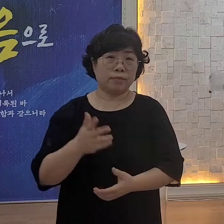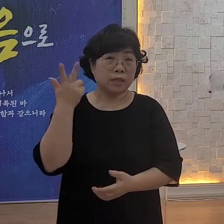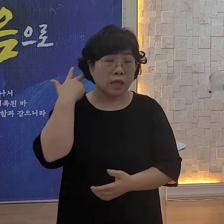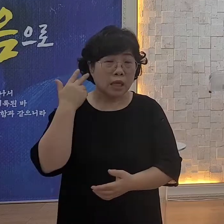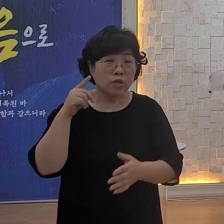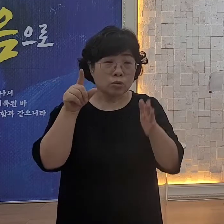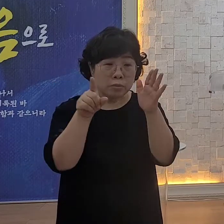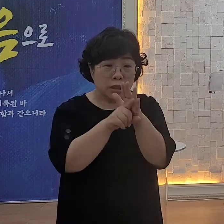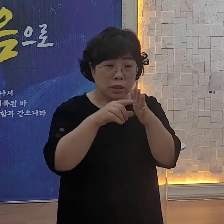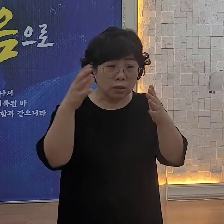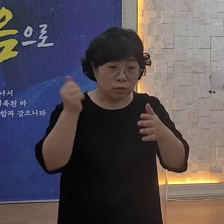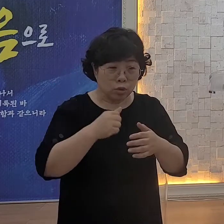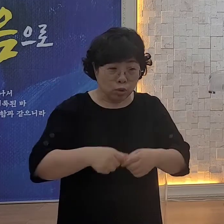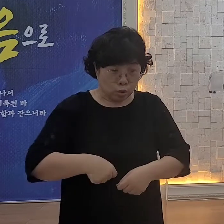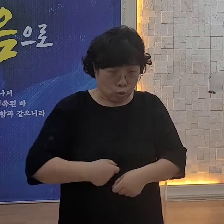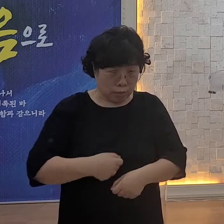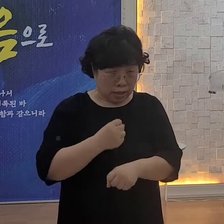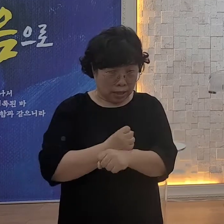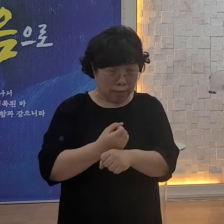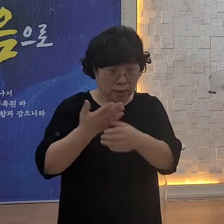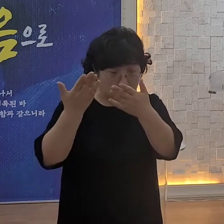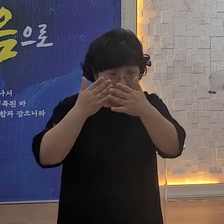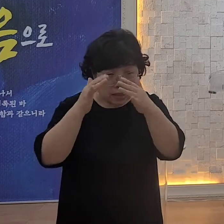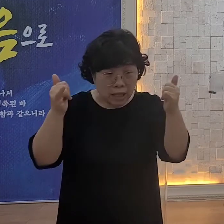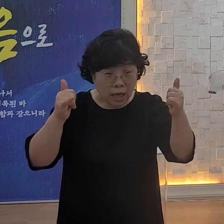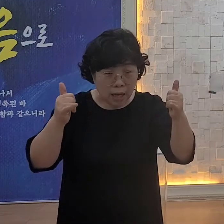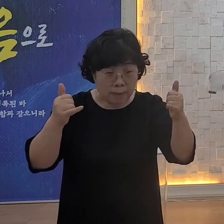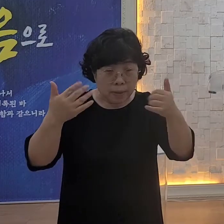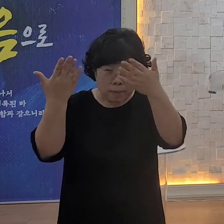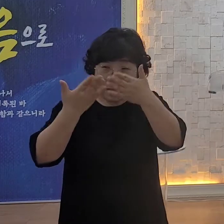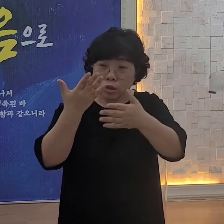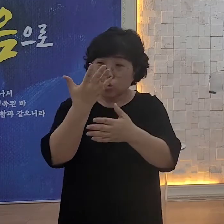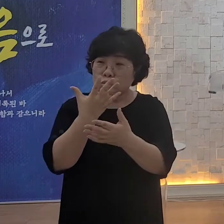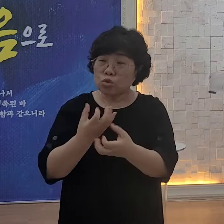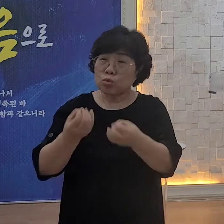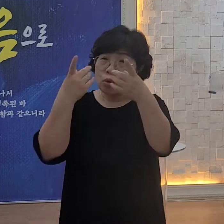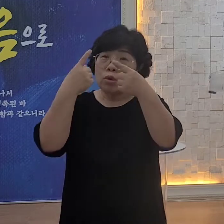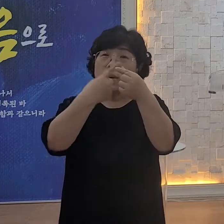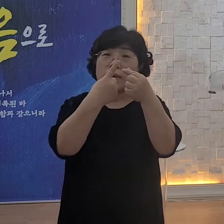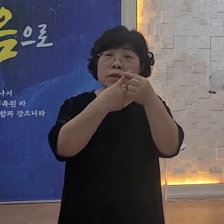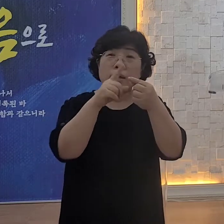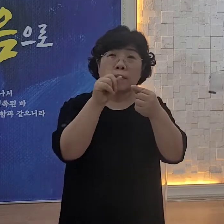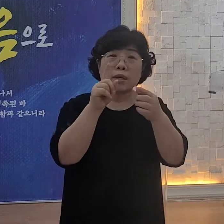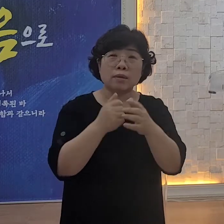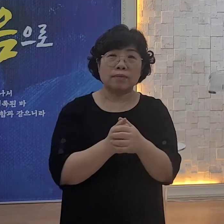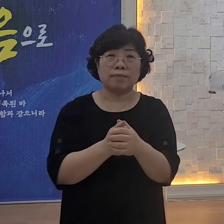믿음으로 어렵다 하심을 받은 사람들은 첫 번째 축복이 뭐였습니까? 1절을 보시면